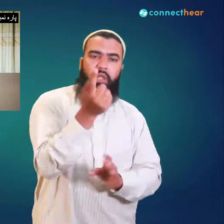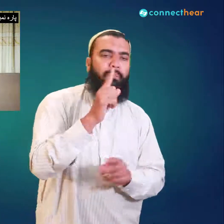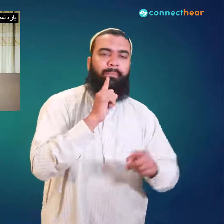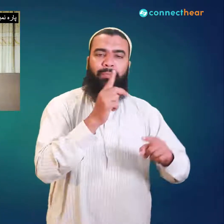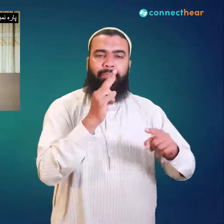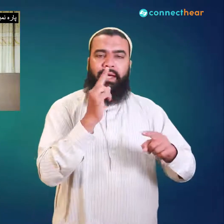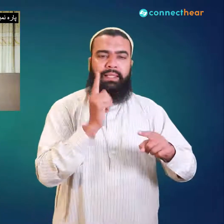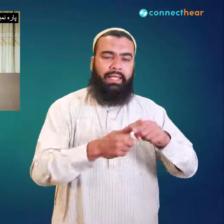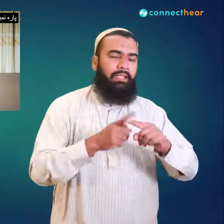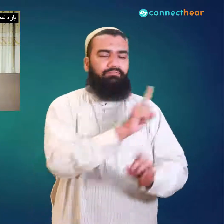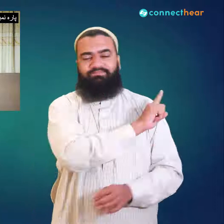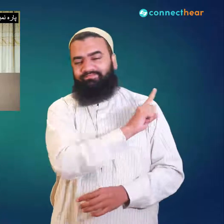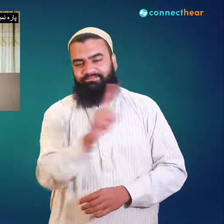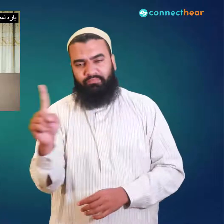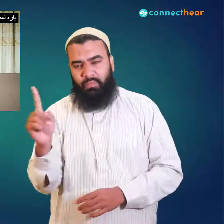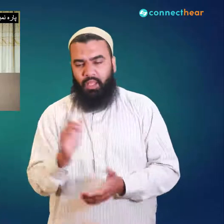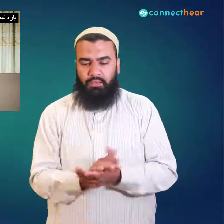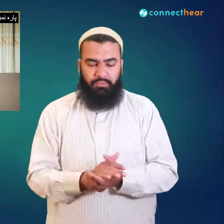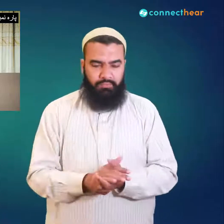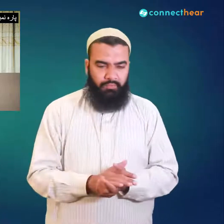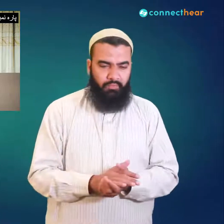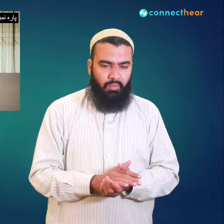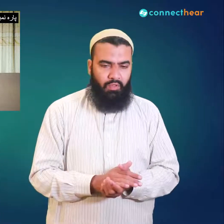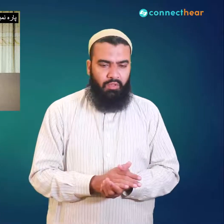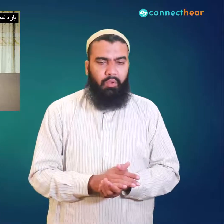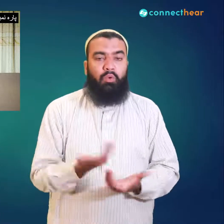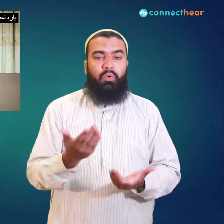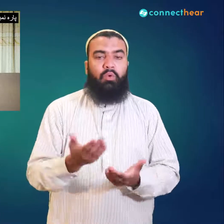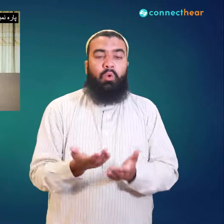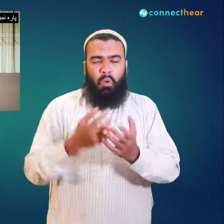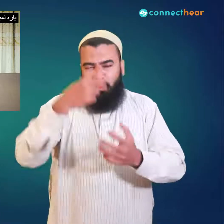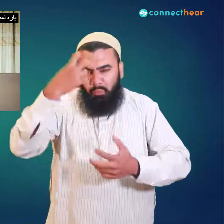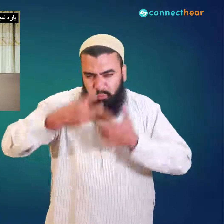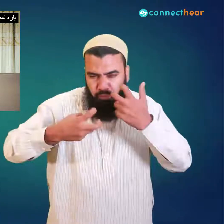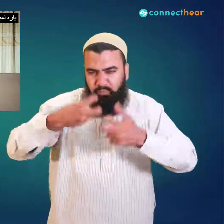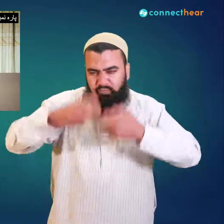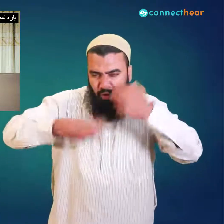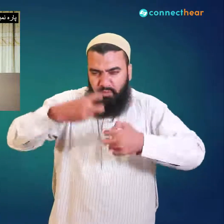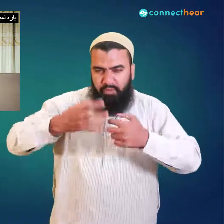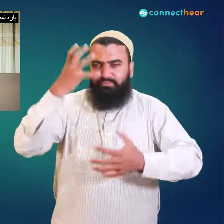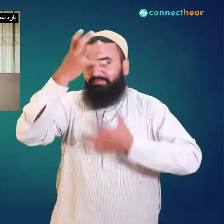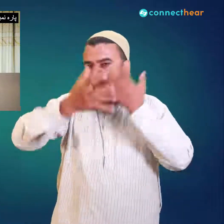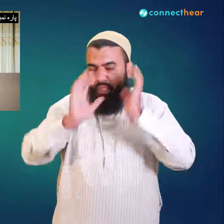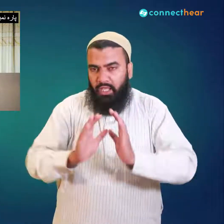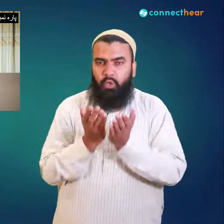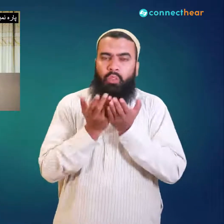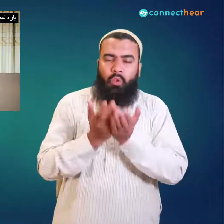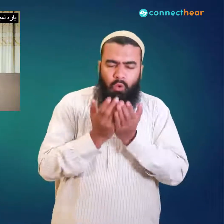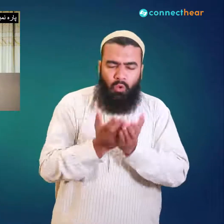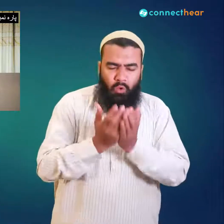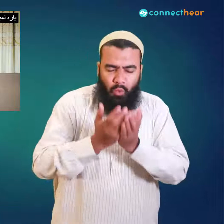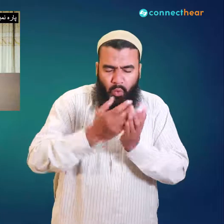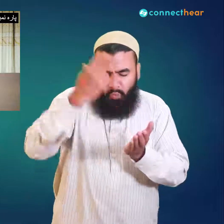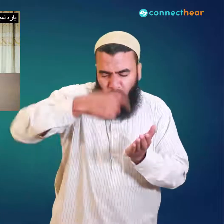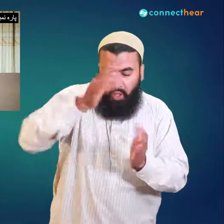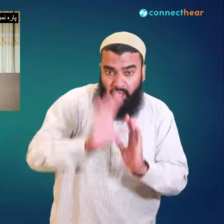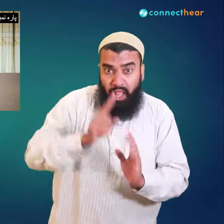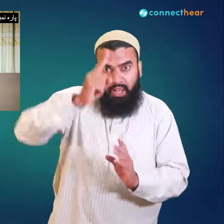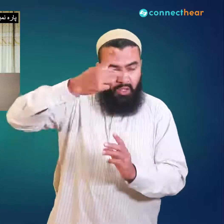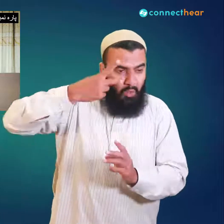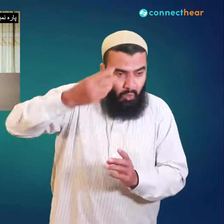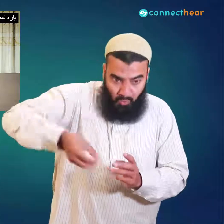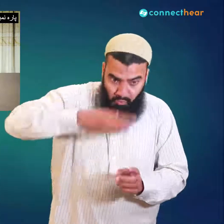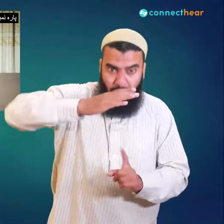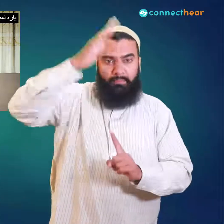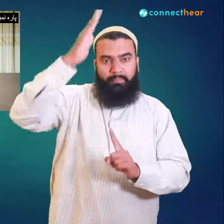حق کو اپنے شعور، اپنے ارادے کے ساتھ اس کو قبول کر لو گے تو پھر اس کا نفع اور فائدہ بھی